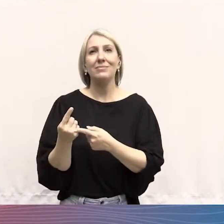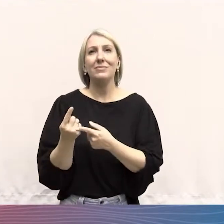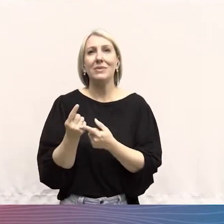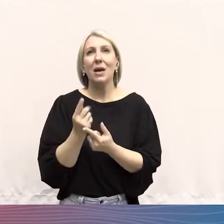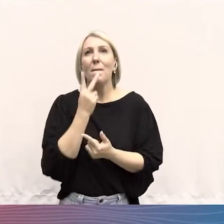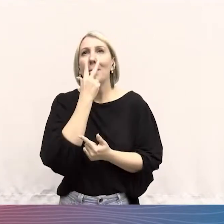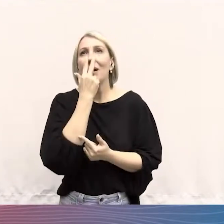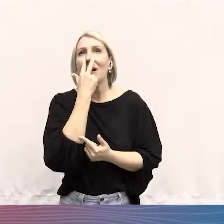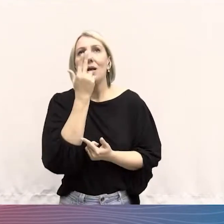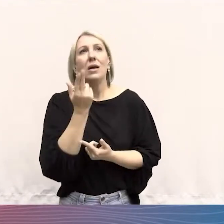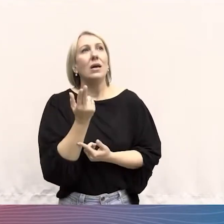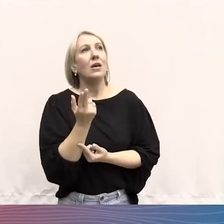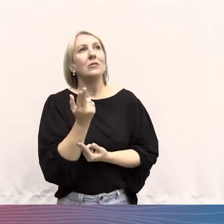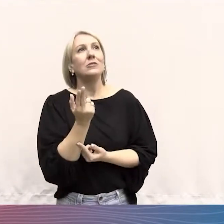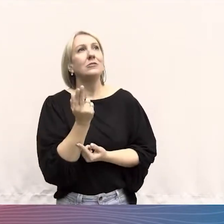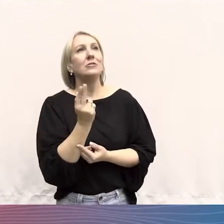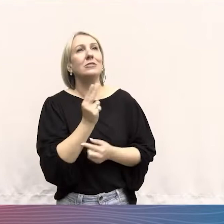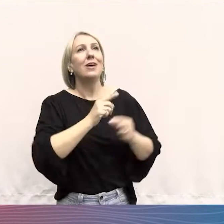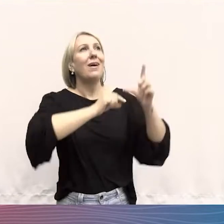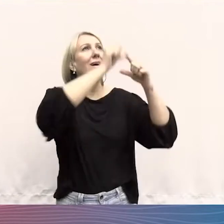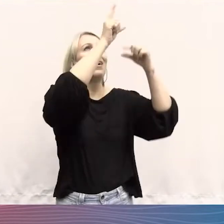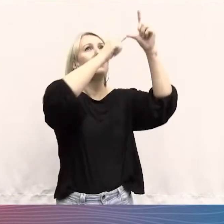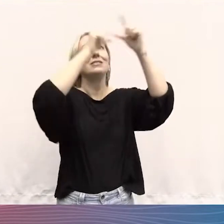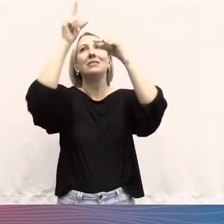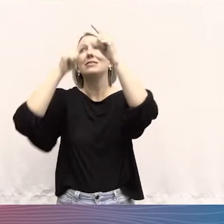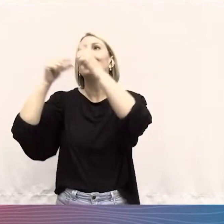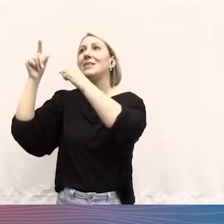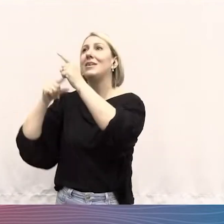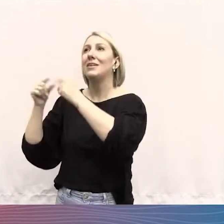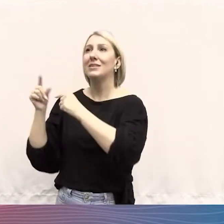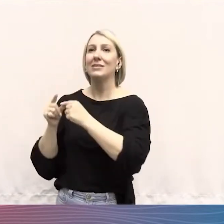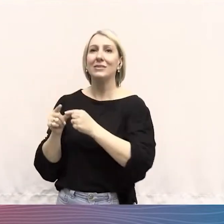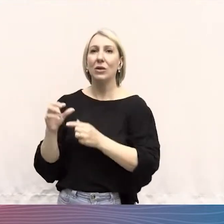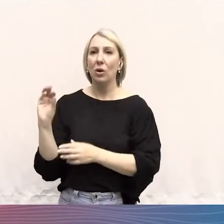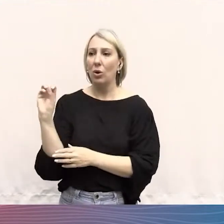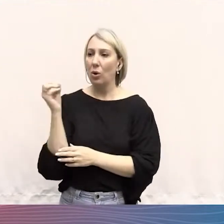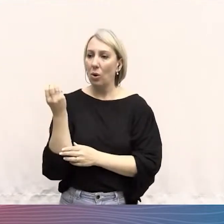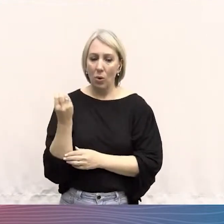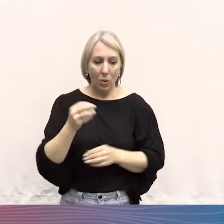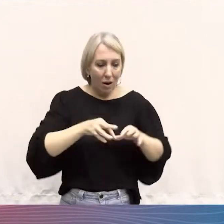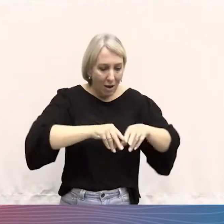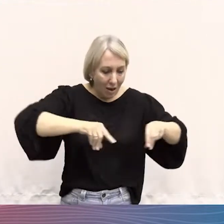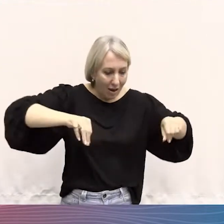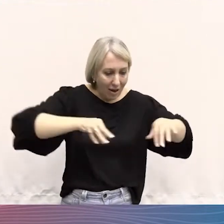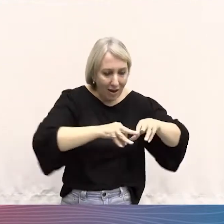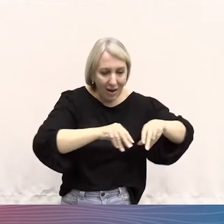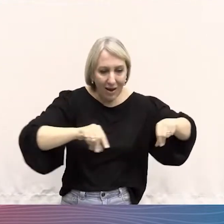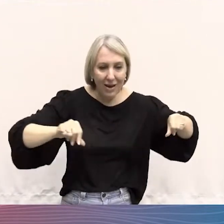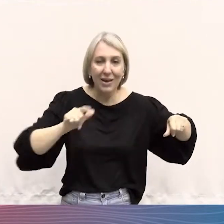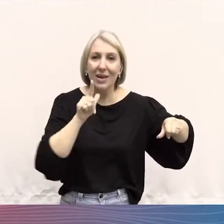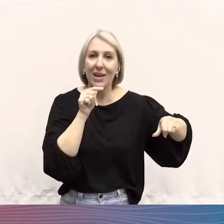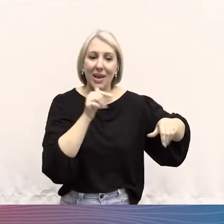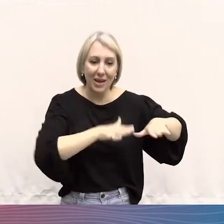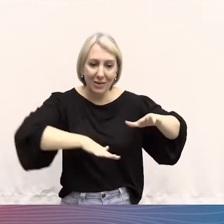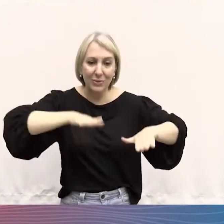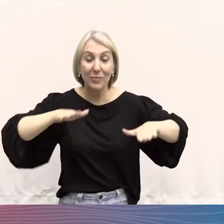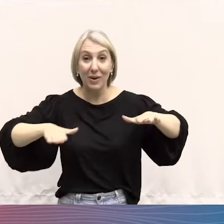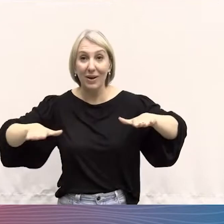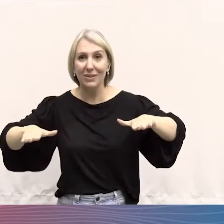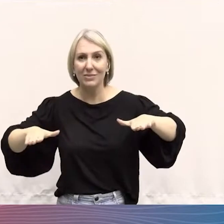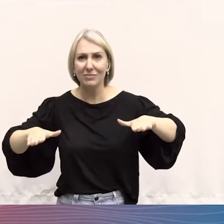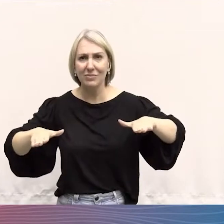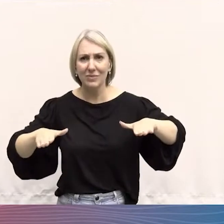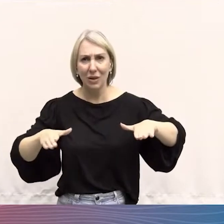céu, tal como a areia da praia do mar. É muita coisa, não é? Você consegue contar